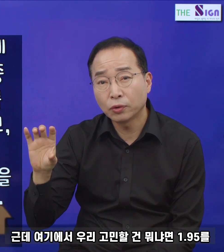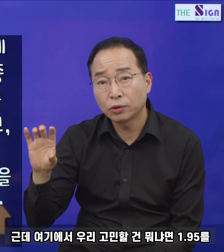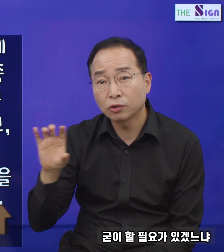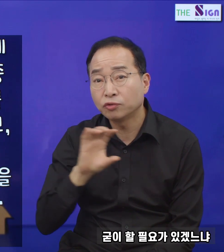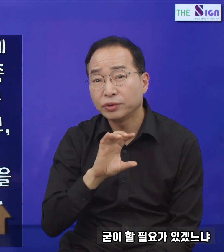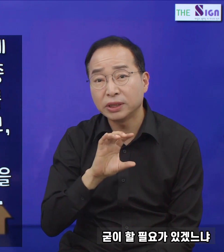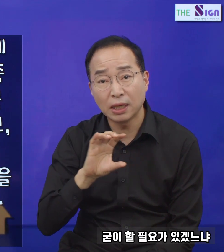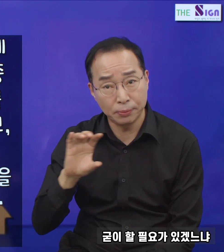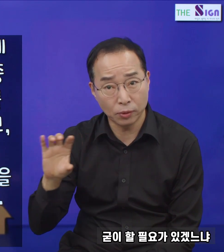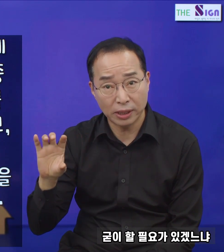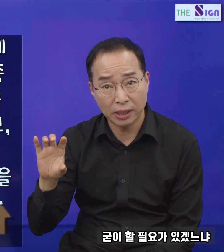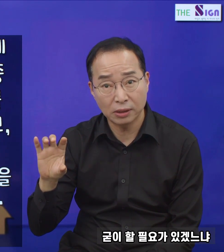1.9유로를 굳이 할 필요가 있겠느냐.